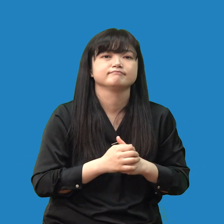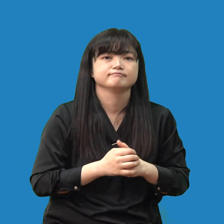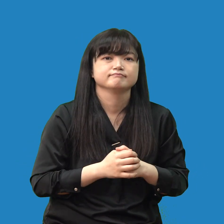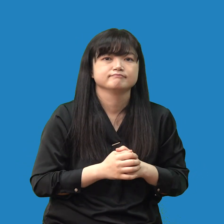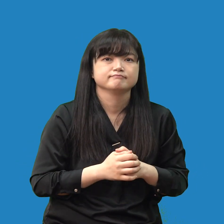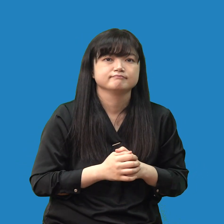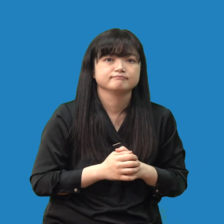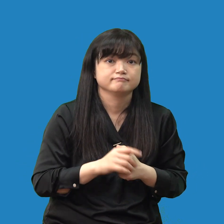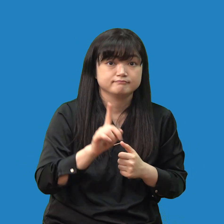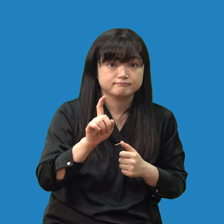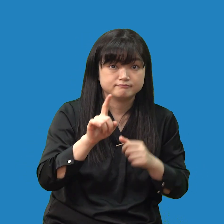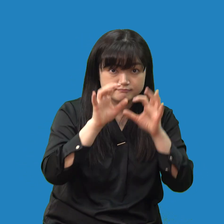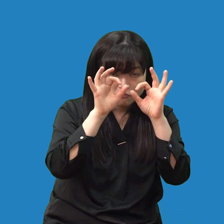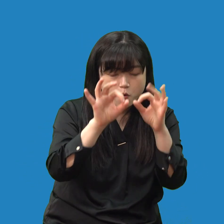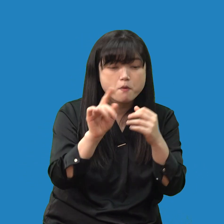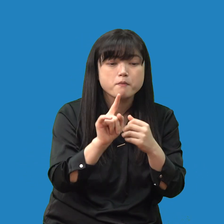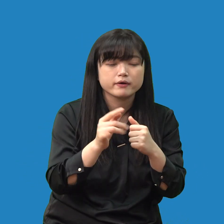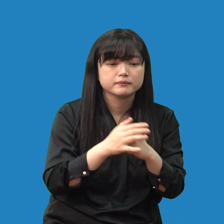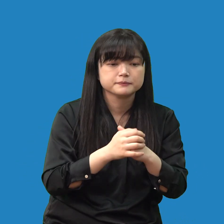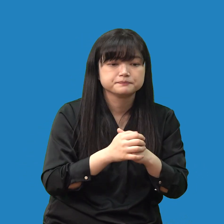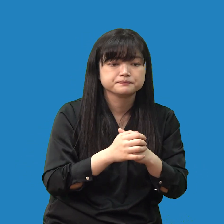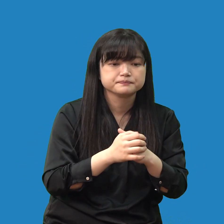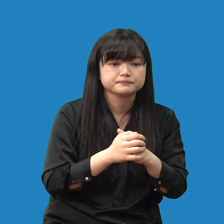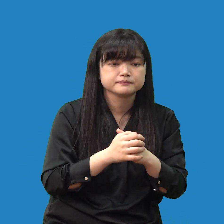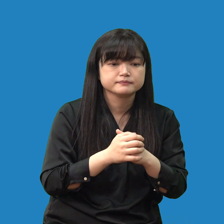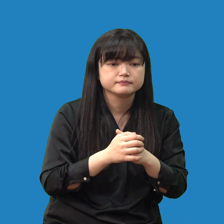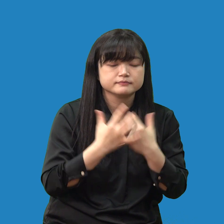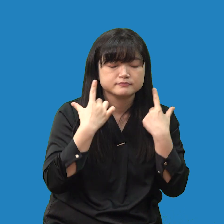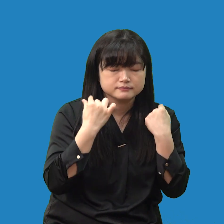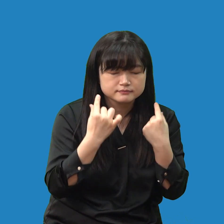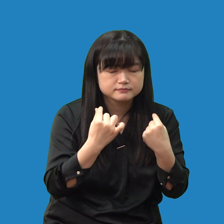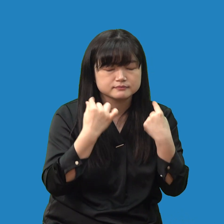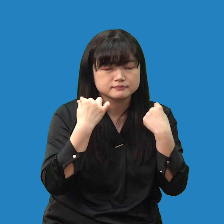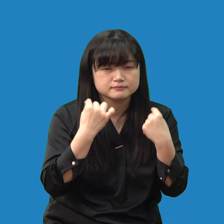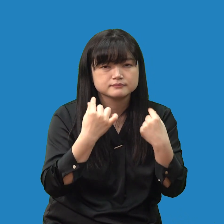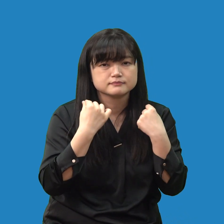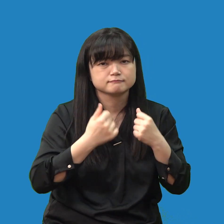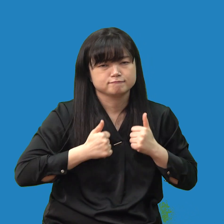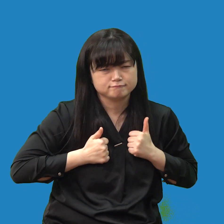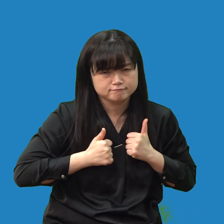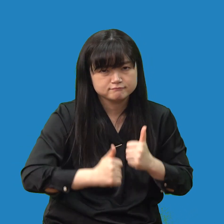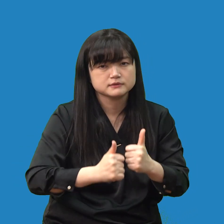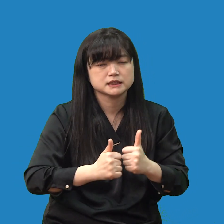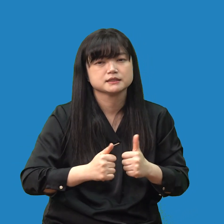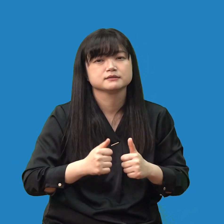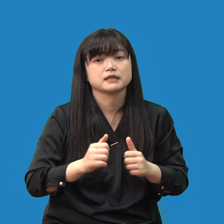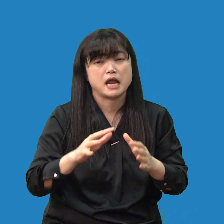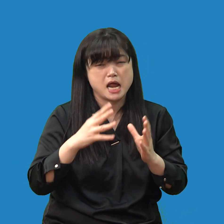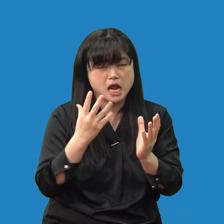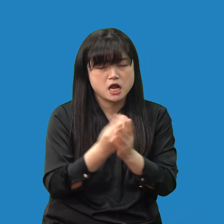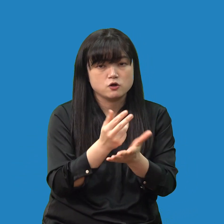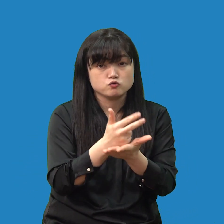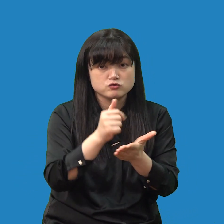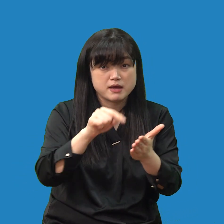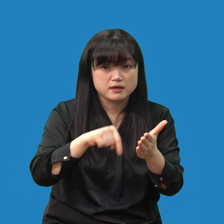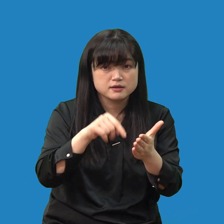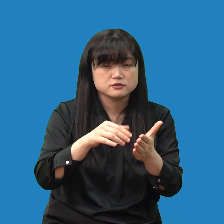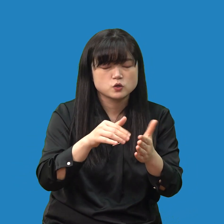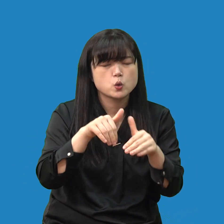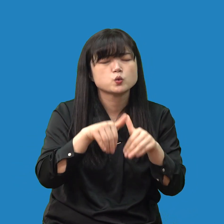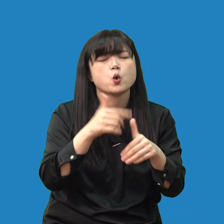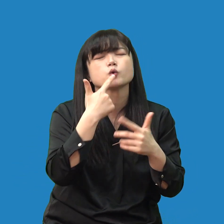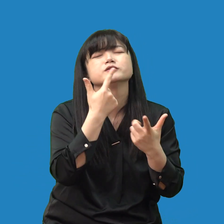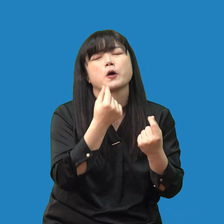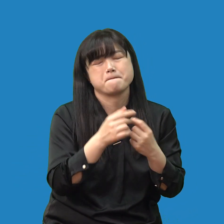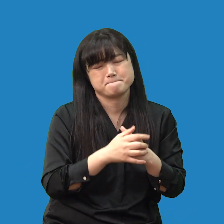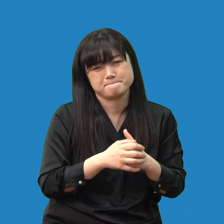11절을 좀 직역하면, 근면함에 시들지 말고 열심을 다해서 주님